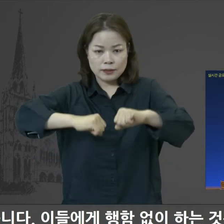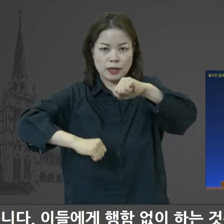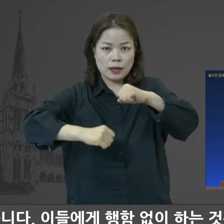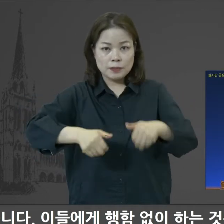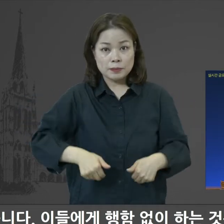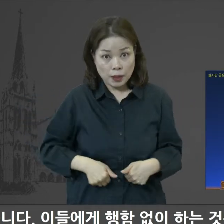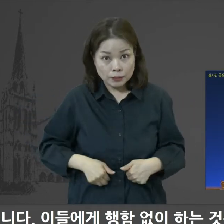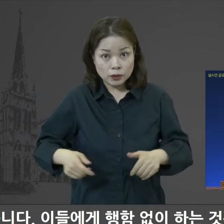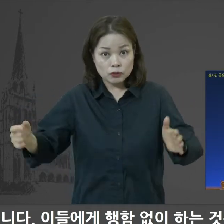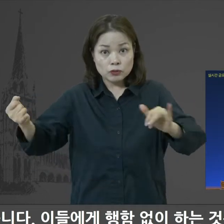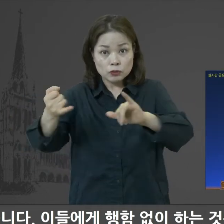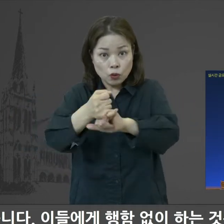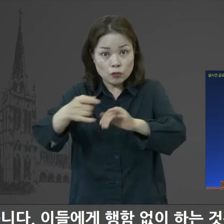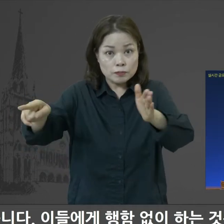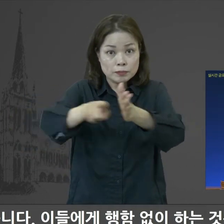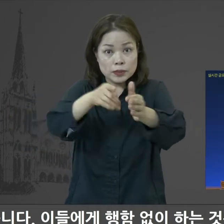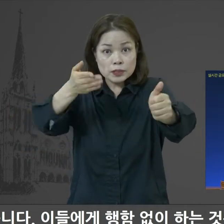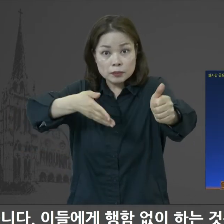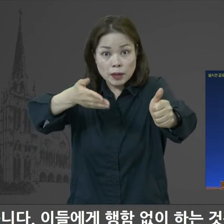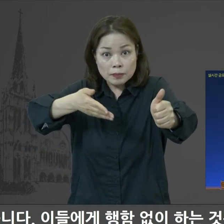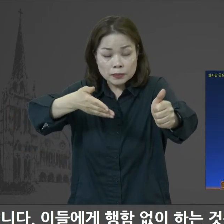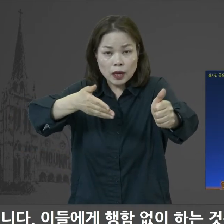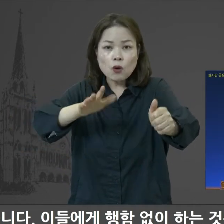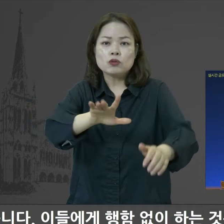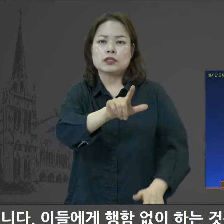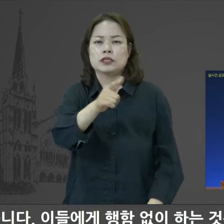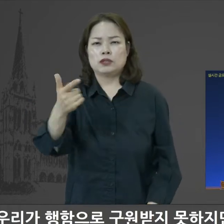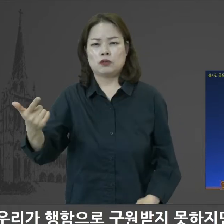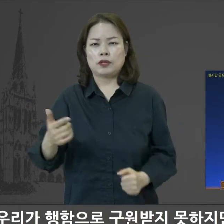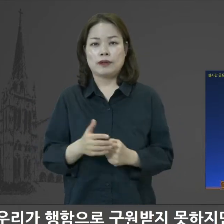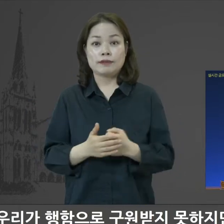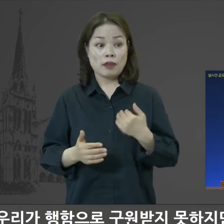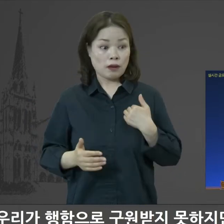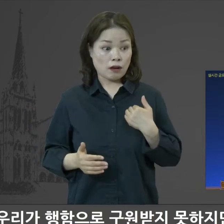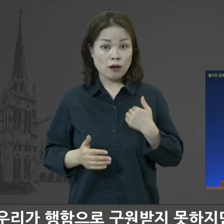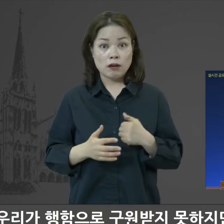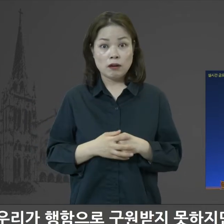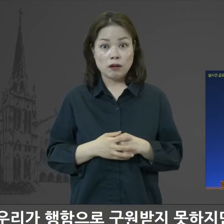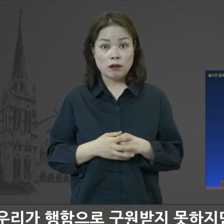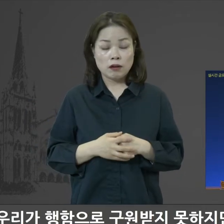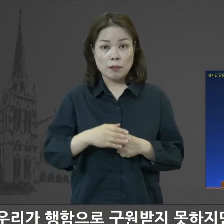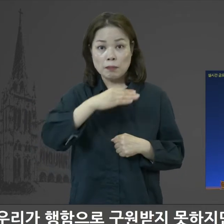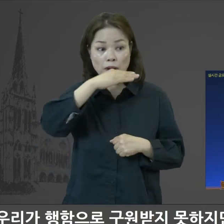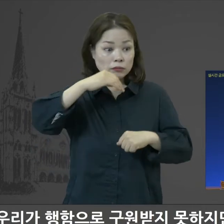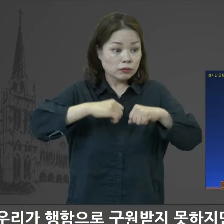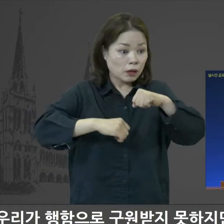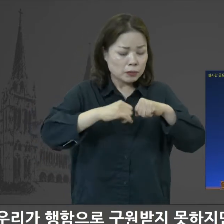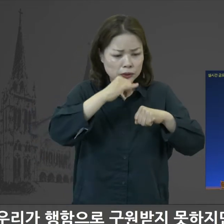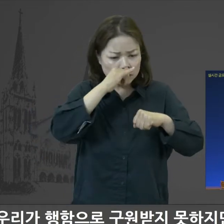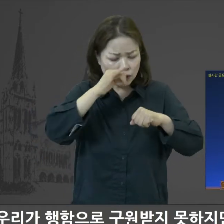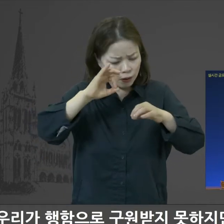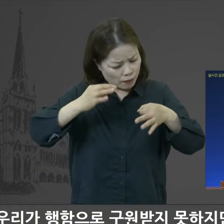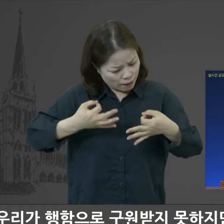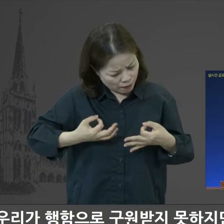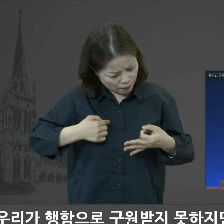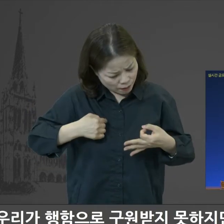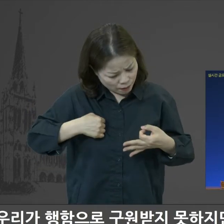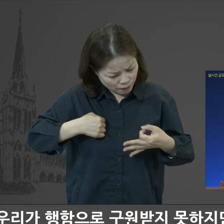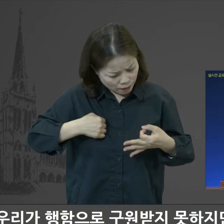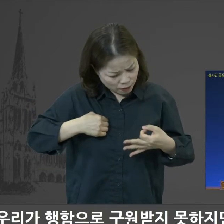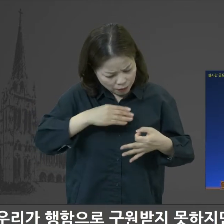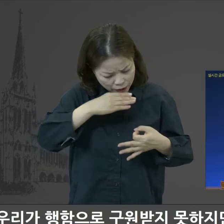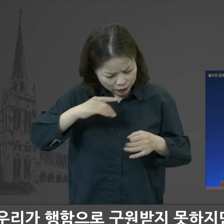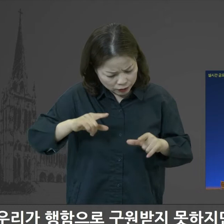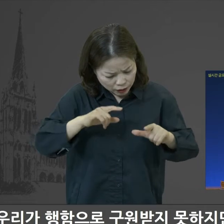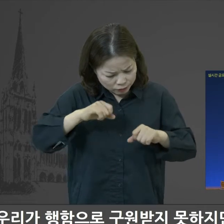됩니다. 믿으시기 바랍니다. 오늘 이 저녁에는 내가 정말 바른 행함이 있는가, 나는 바르게 살고 있는가, 바르게